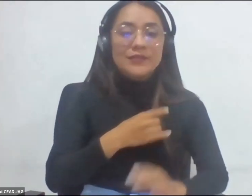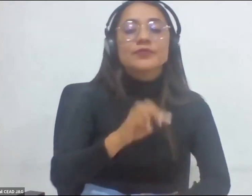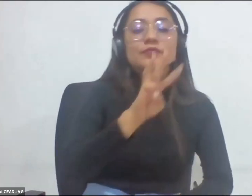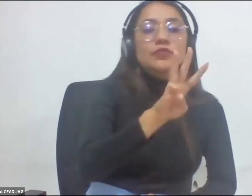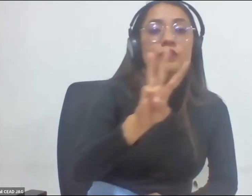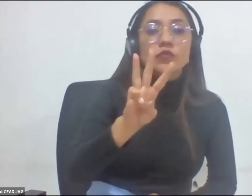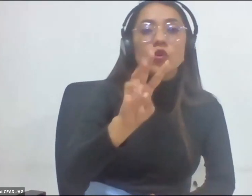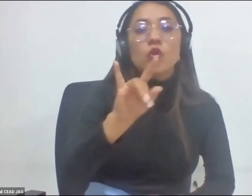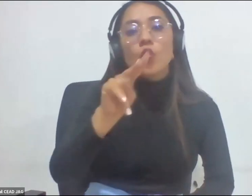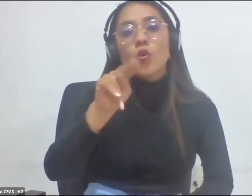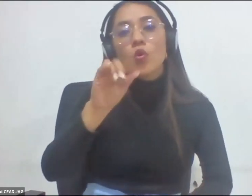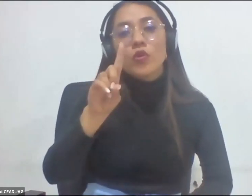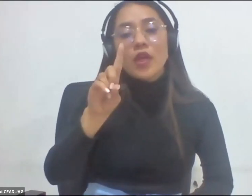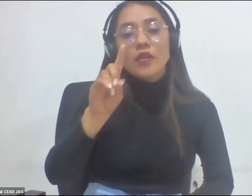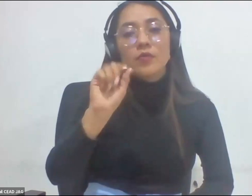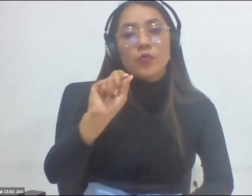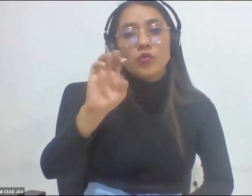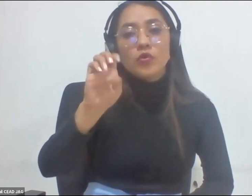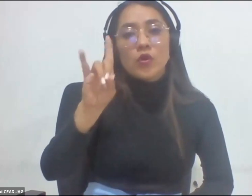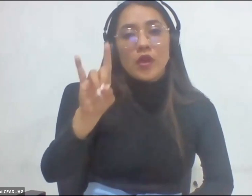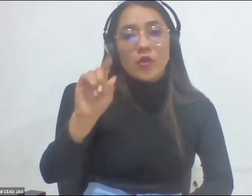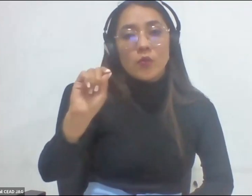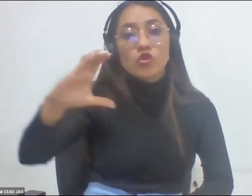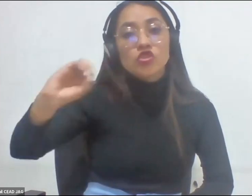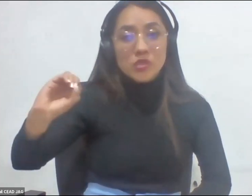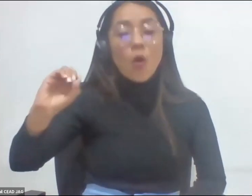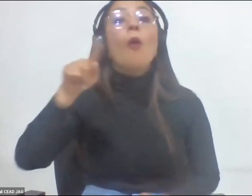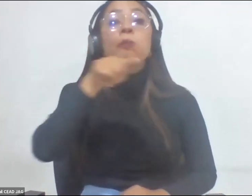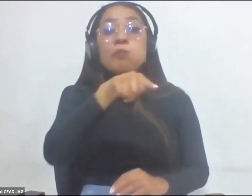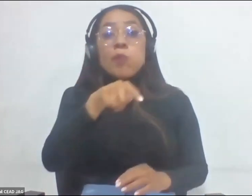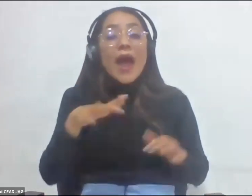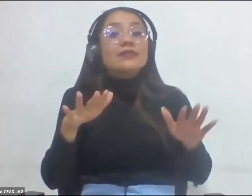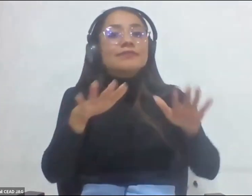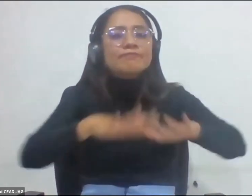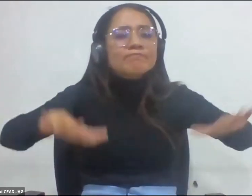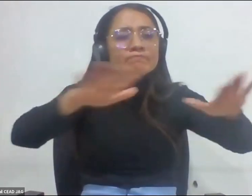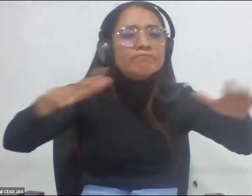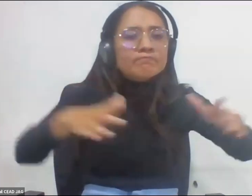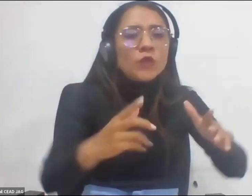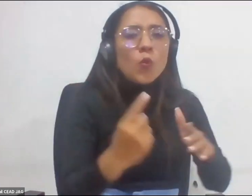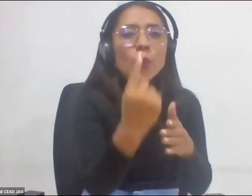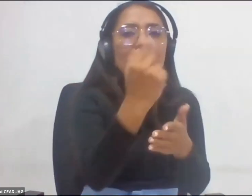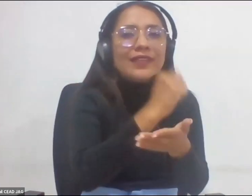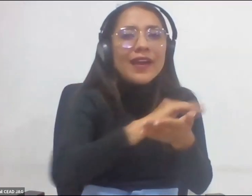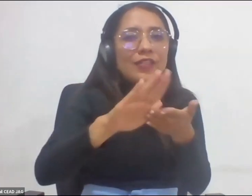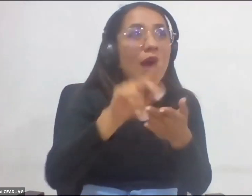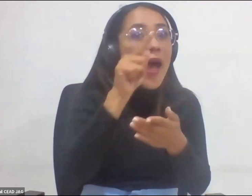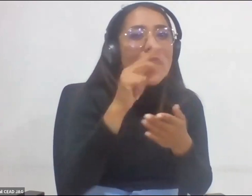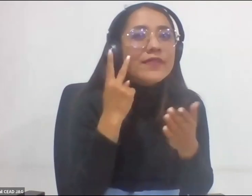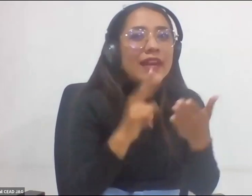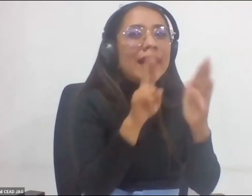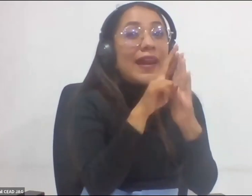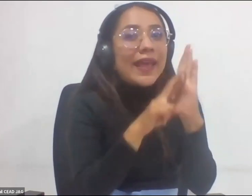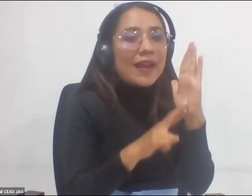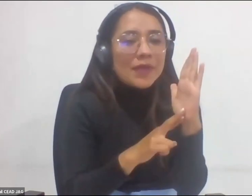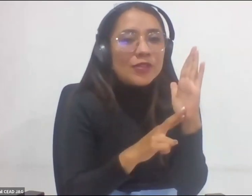unad punto Edu en el micrositio de la política gratuidad puedan consultar el reglamento operativo que también